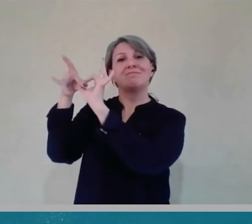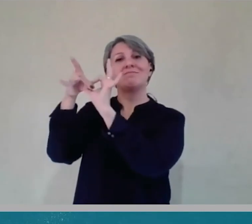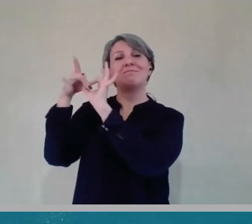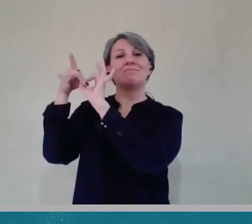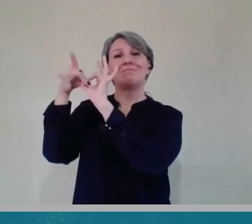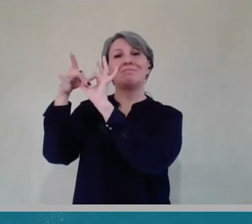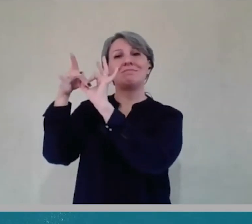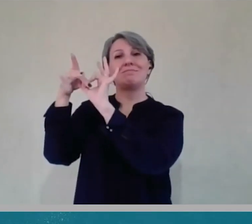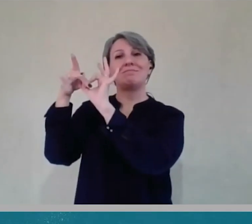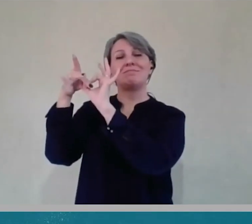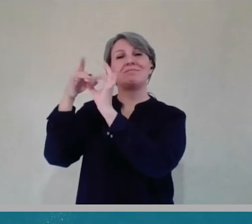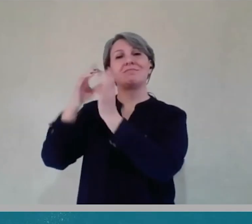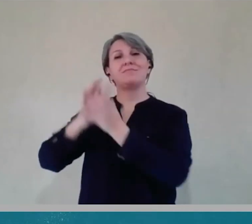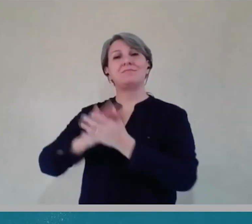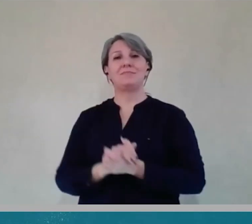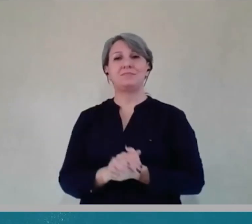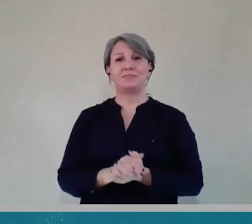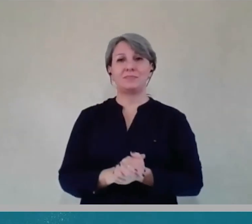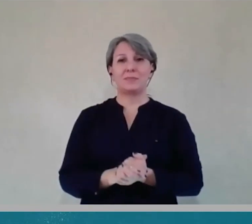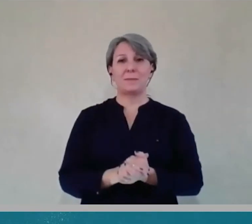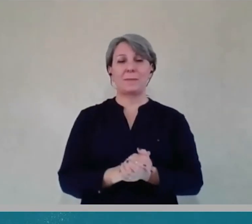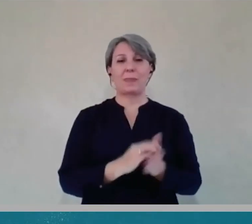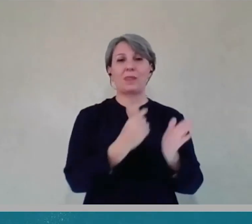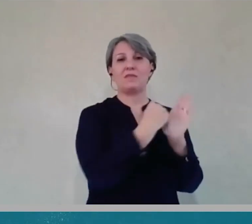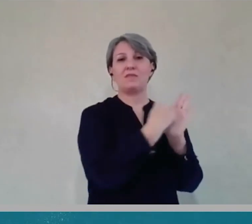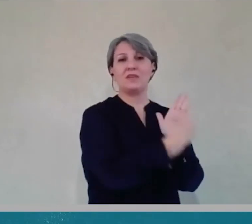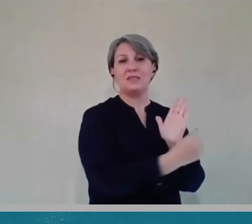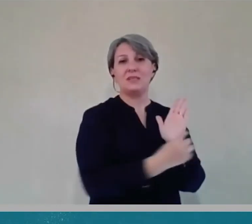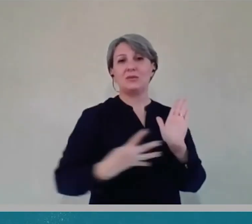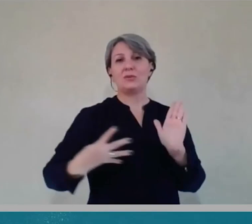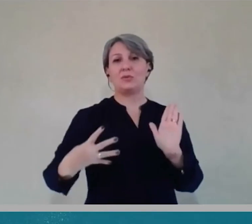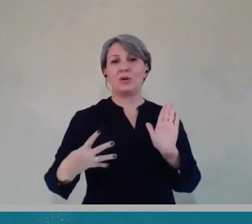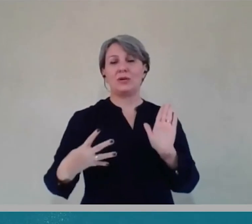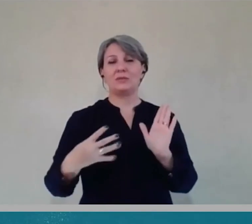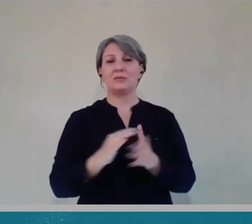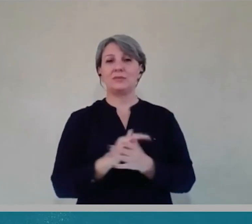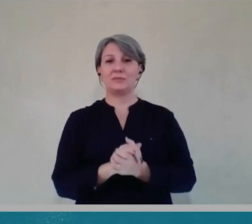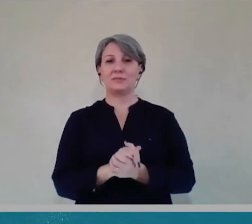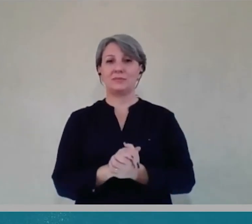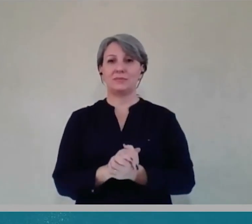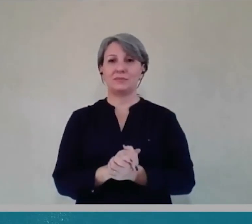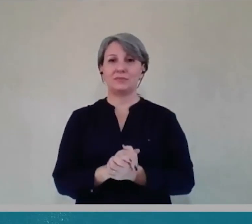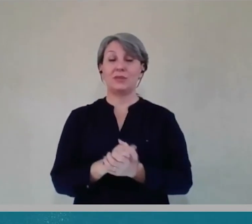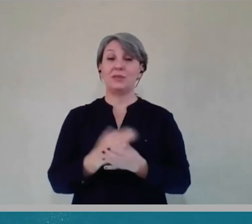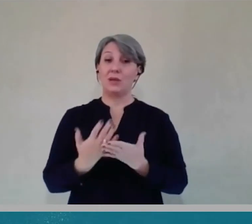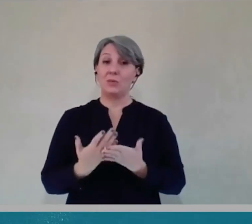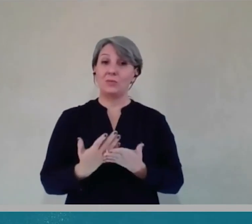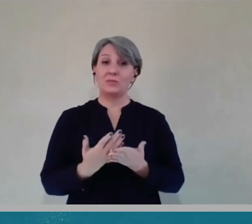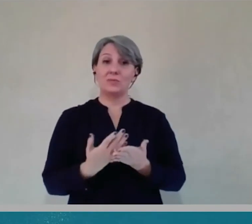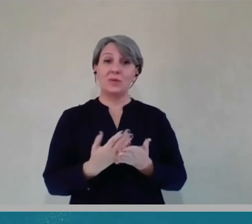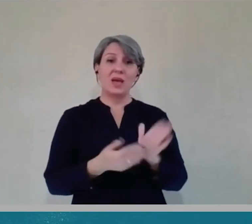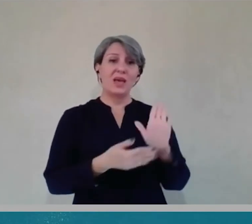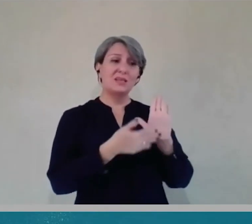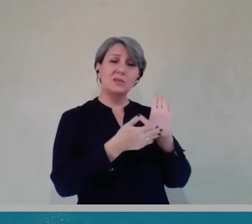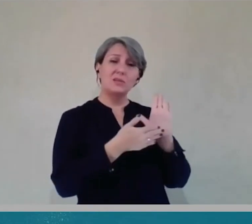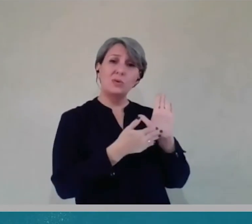Aí, olha o versículo 4, que diz: estas coisas, pois, vos escrevemos para quê?